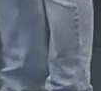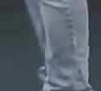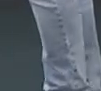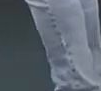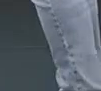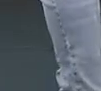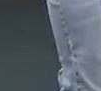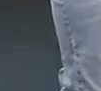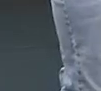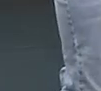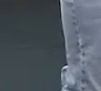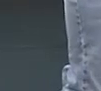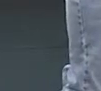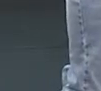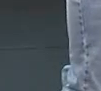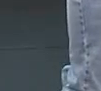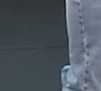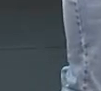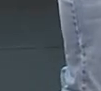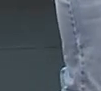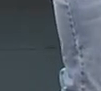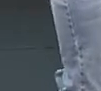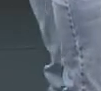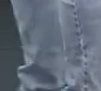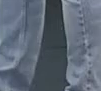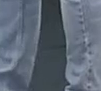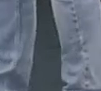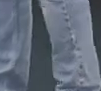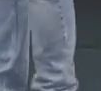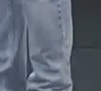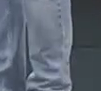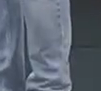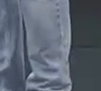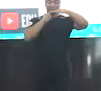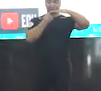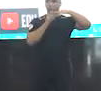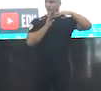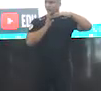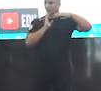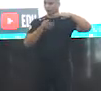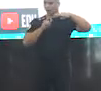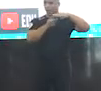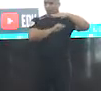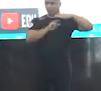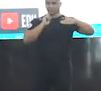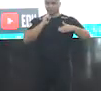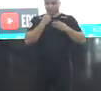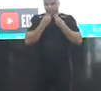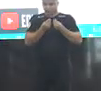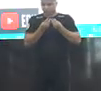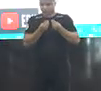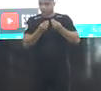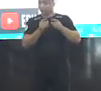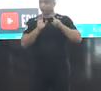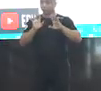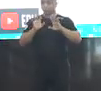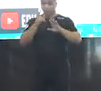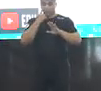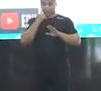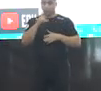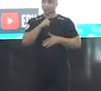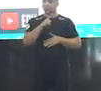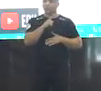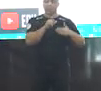desatento. Gente, o ácido ele tem sabor azedo. A gente já conversou sobre isso.